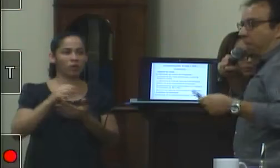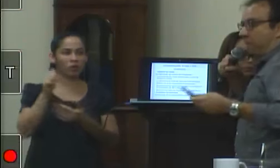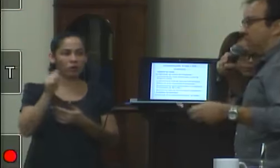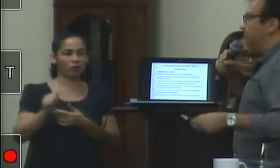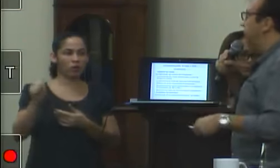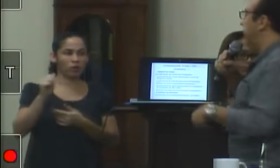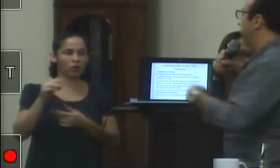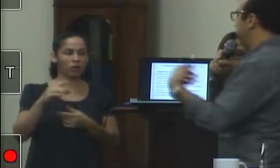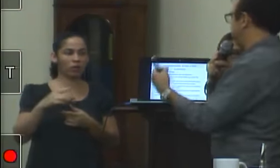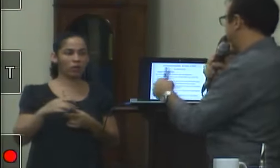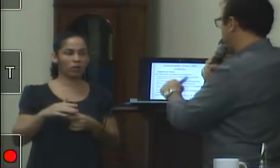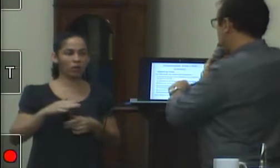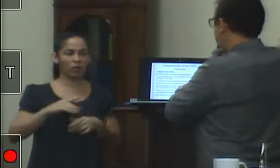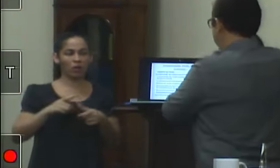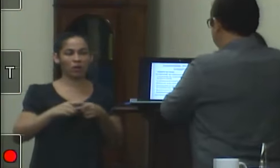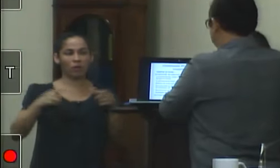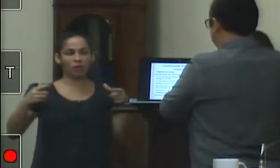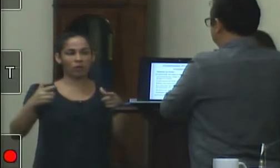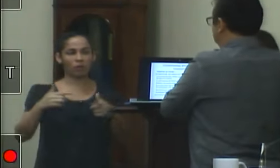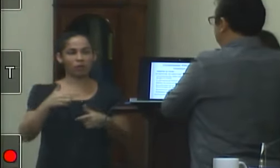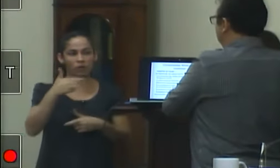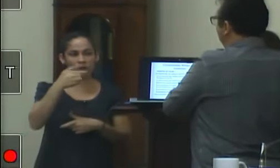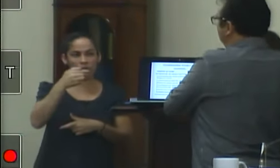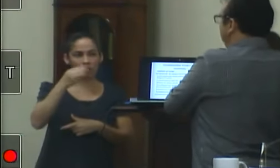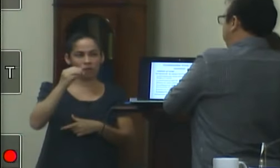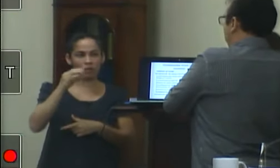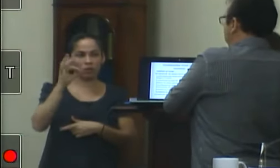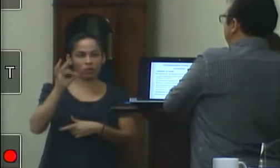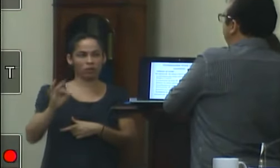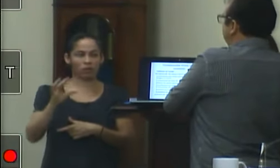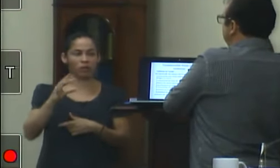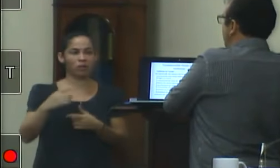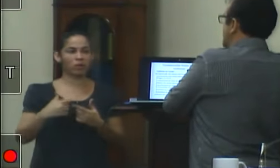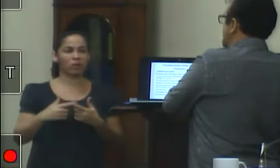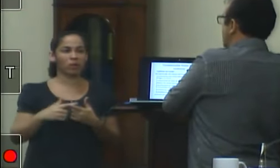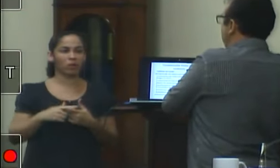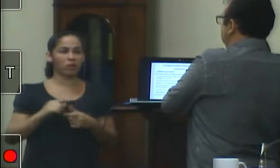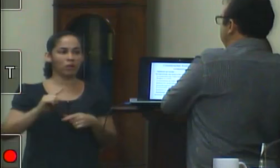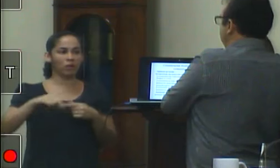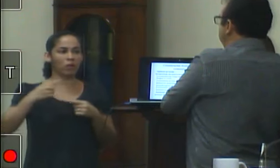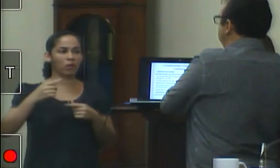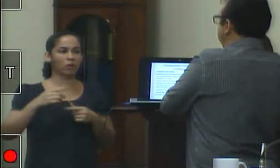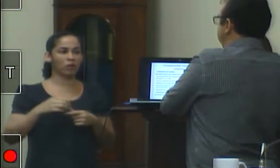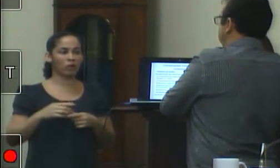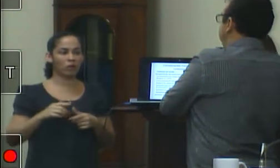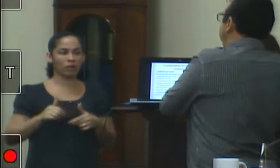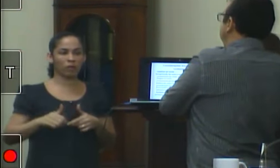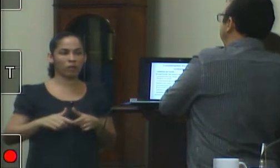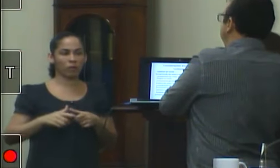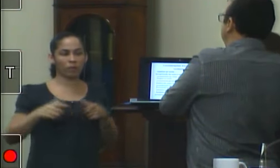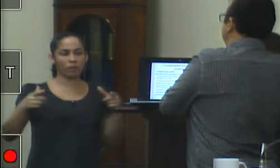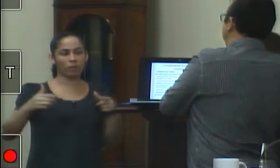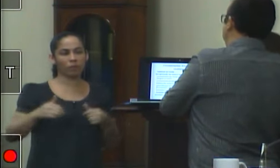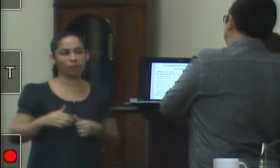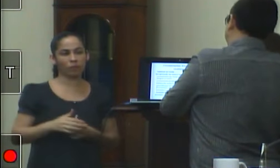de agosto, o abastecimento ele passou dos 70%, no próximo quadrimestre a cidade já vai ser